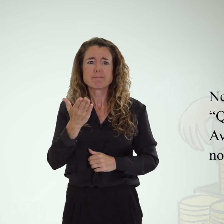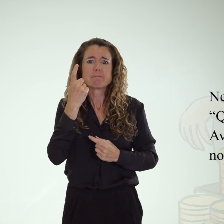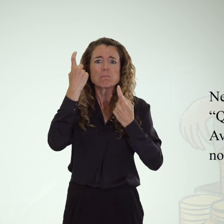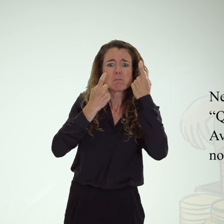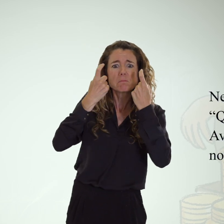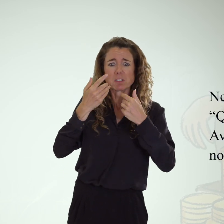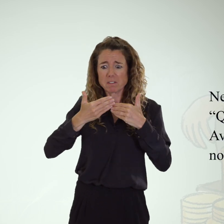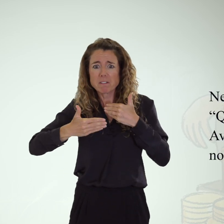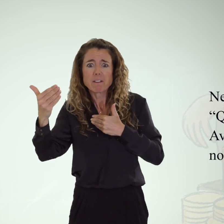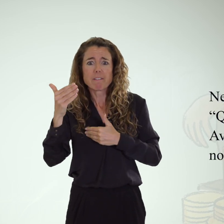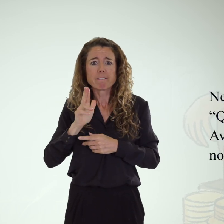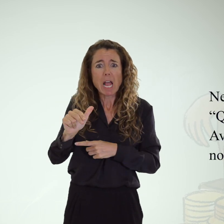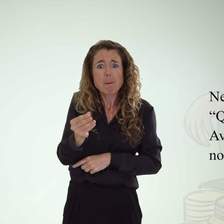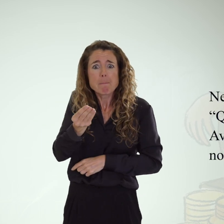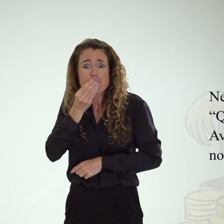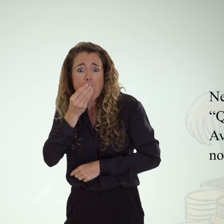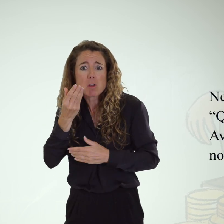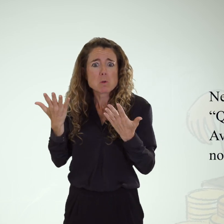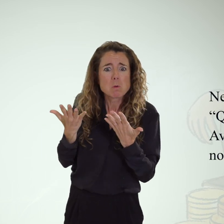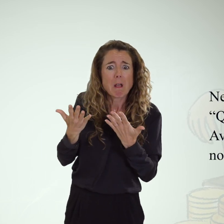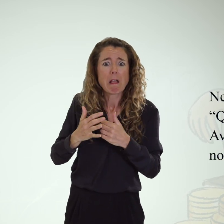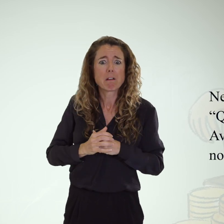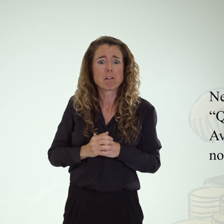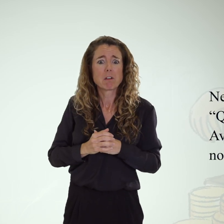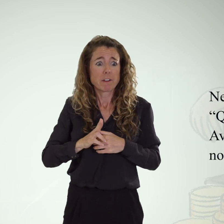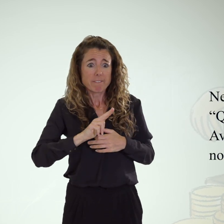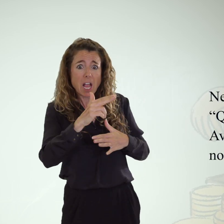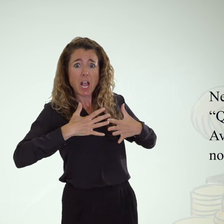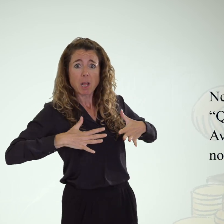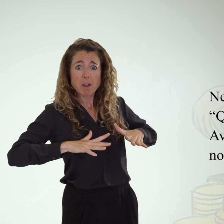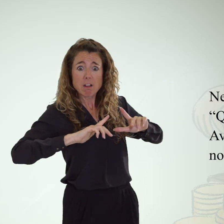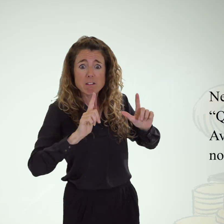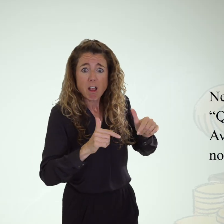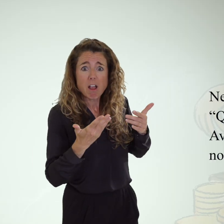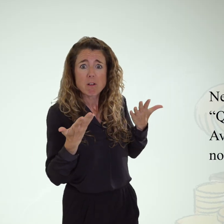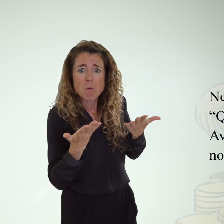Ne vous demandez pas « Qu'est-ce que nous allons manger ? Avec quoi est-ce que nous allons nous habiller ?»